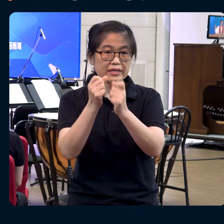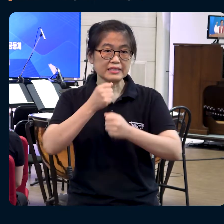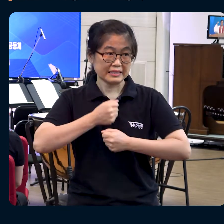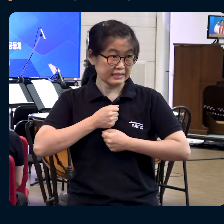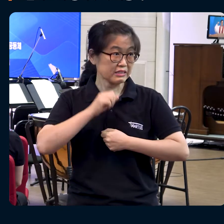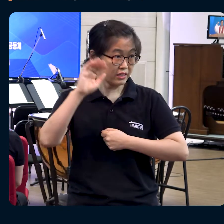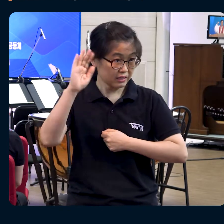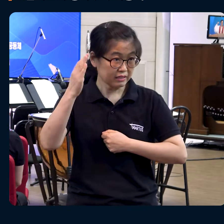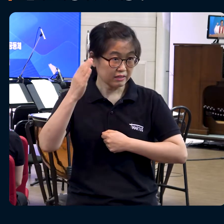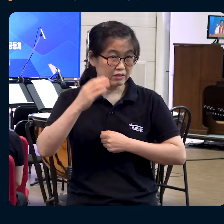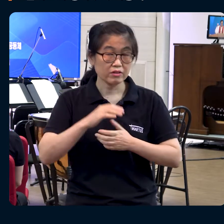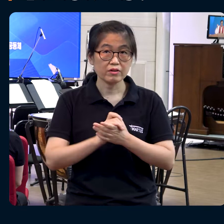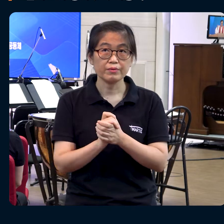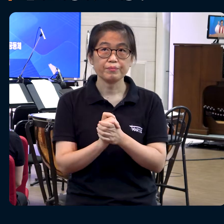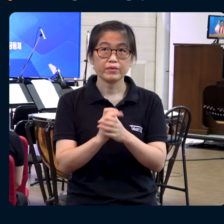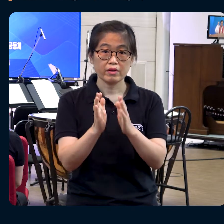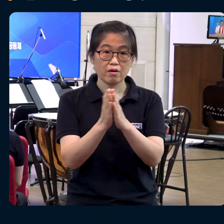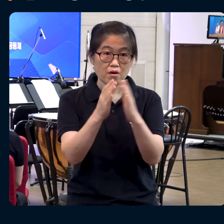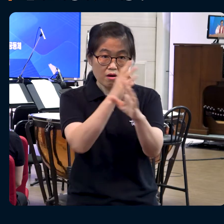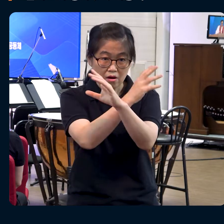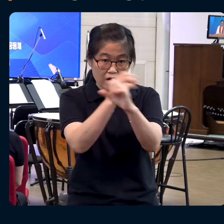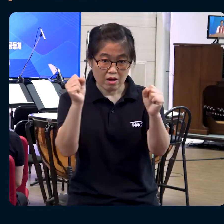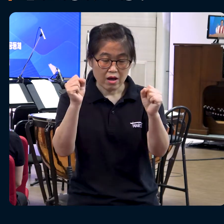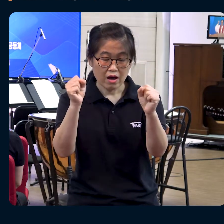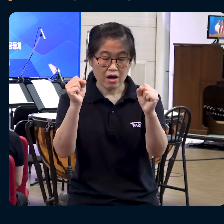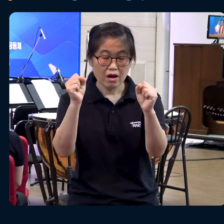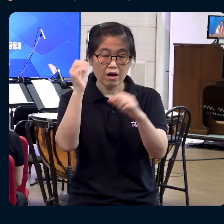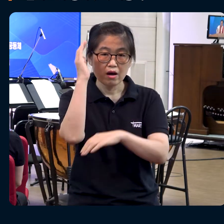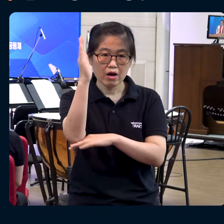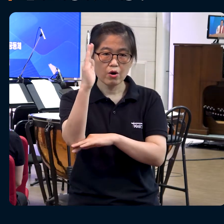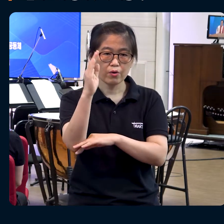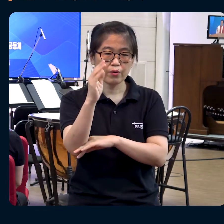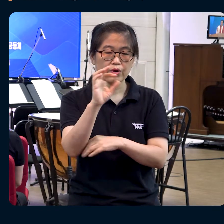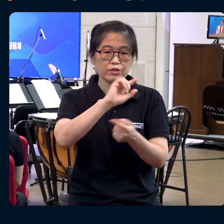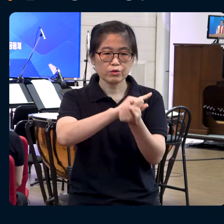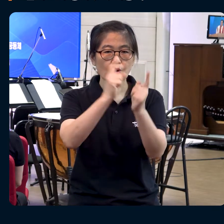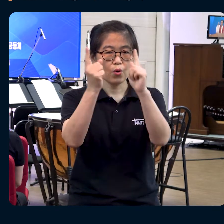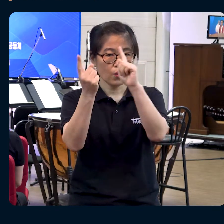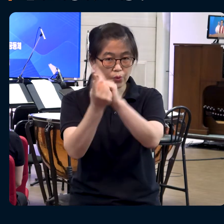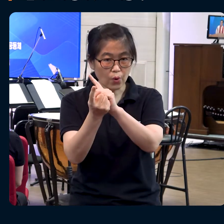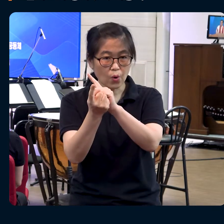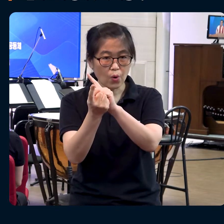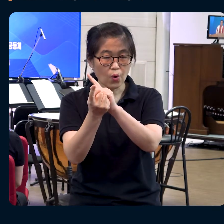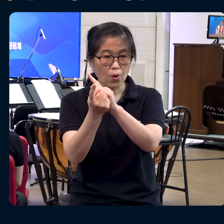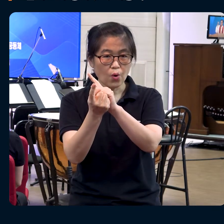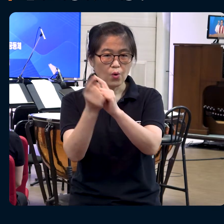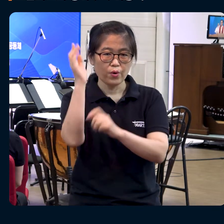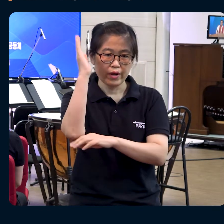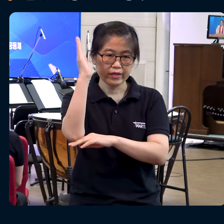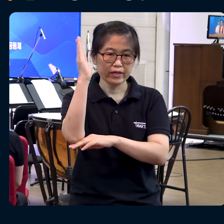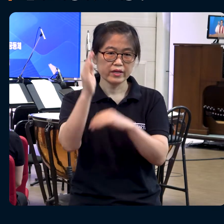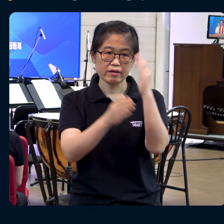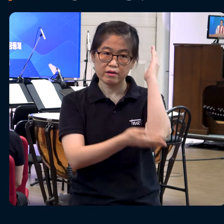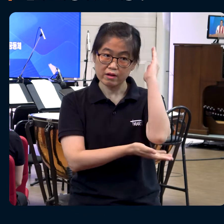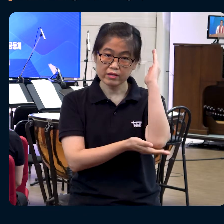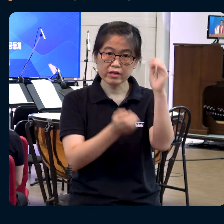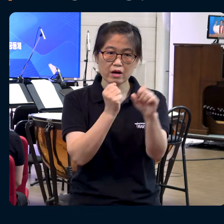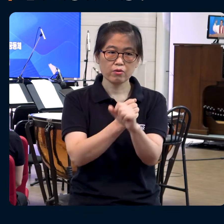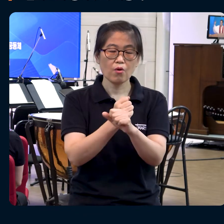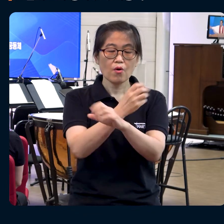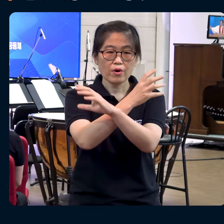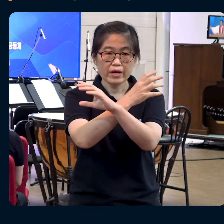양쪽 다 그러면서 그 계약 내용을 다 낭독하고 나서 그러면서 마지막에 뭐라고 말하느냐, 이